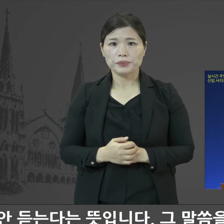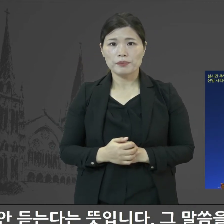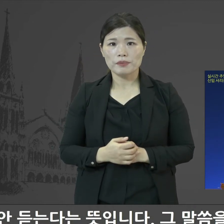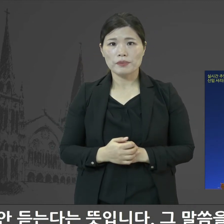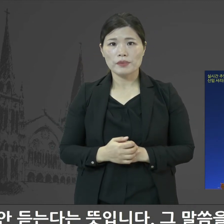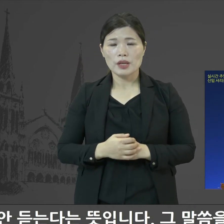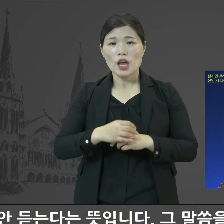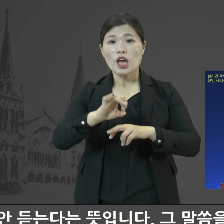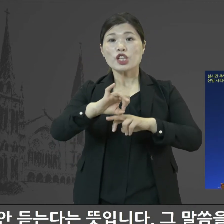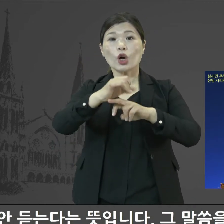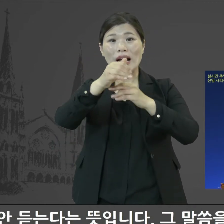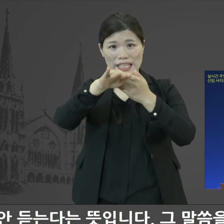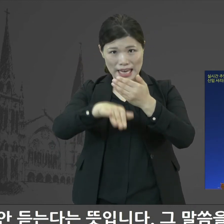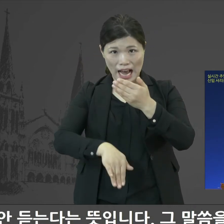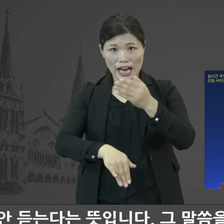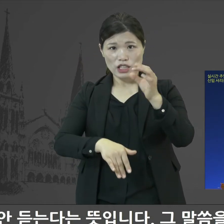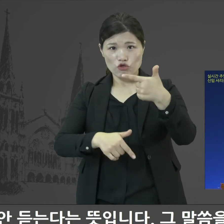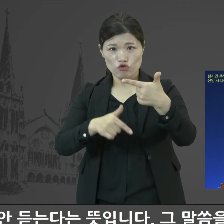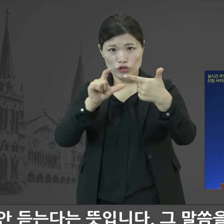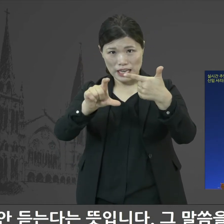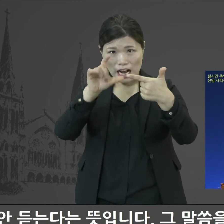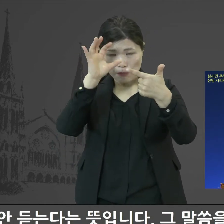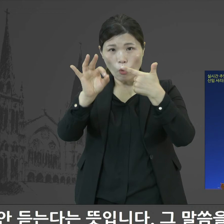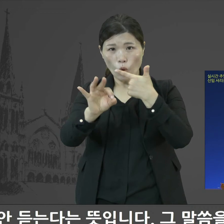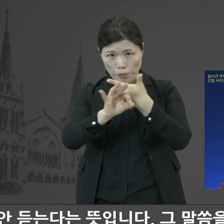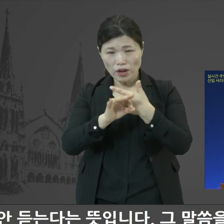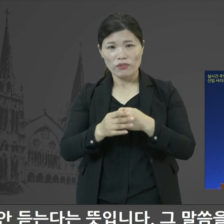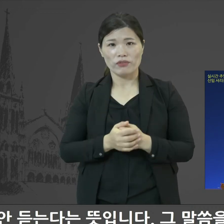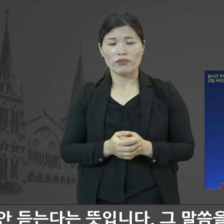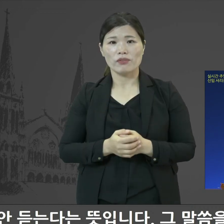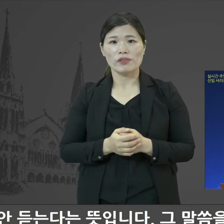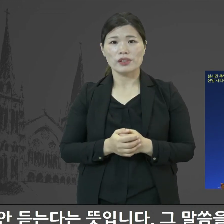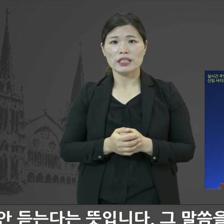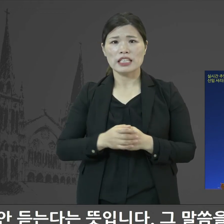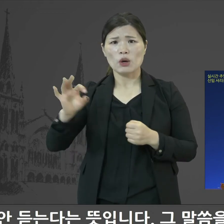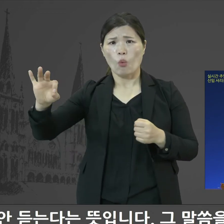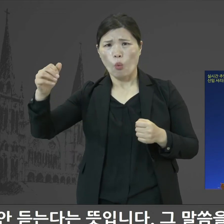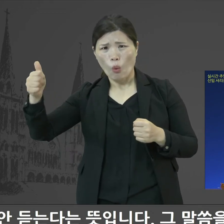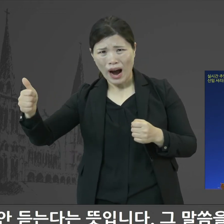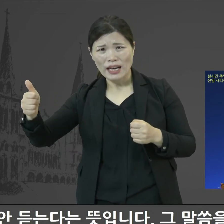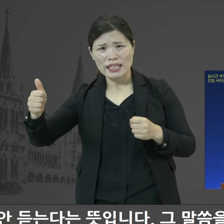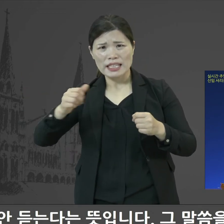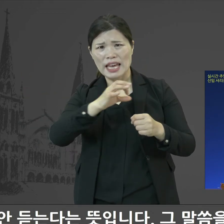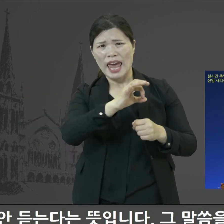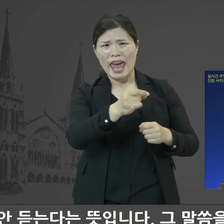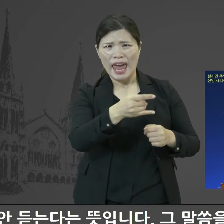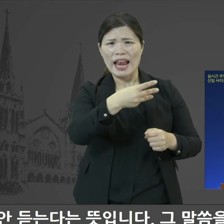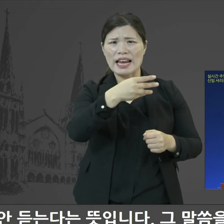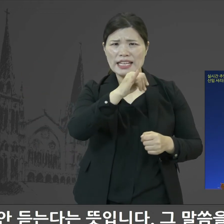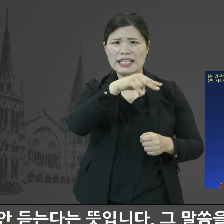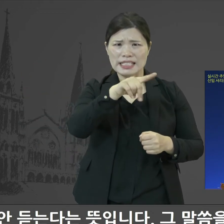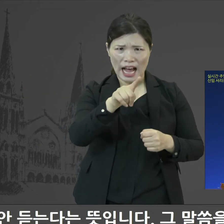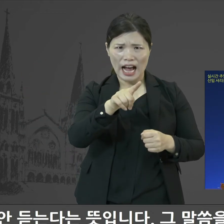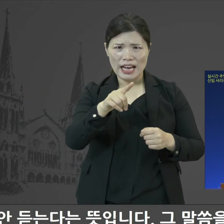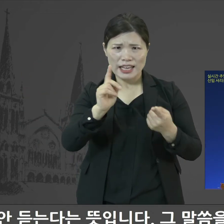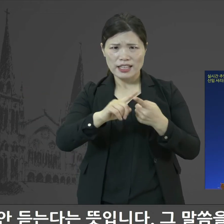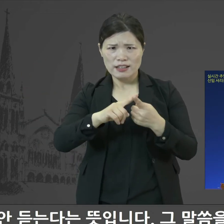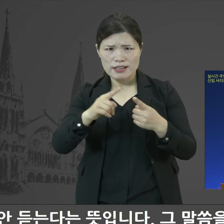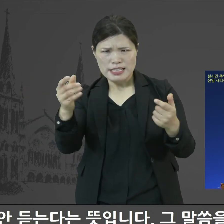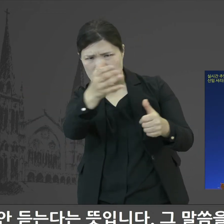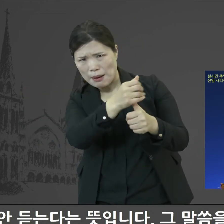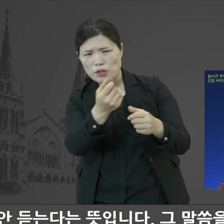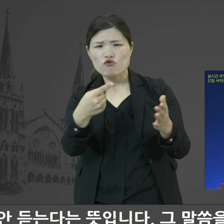열왕기하 6장에 보면 엘리사를 잡기 위해서 아람 왕이 온 성읍을 에워쌀 정도로 대단한 군대를 끌고